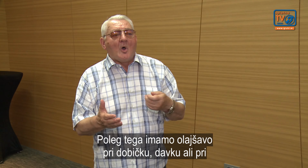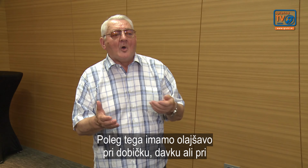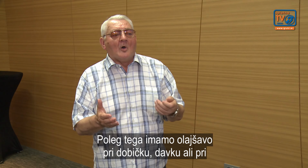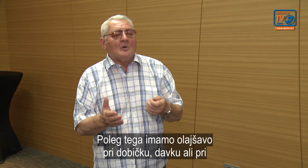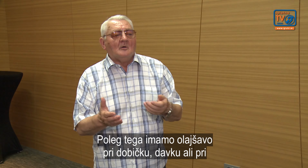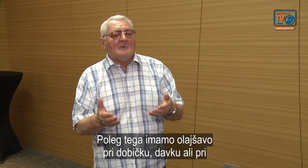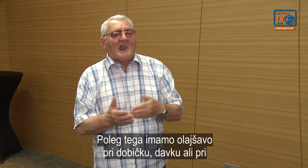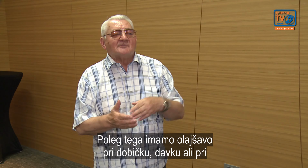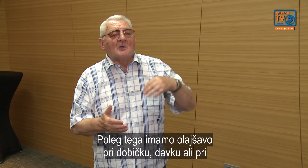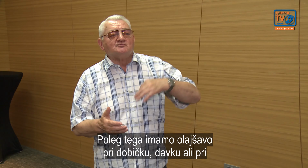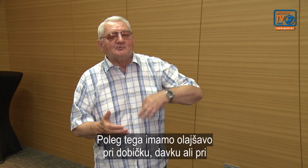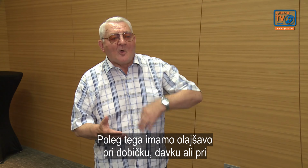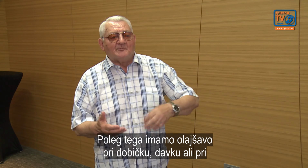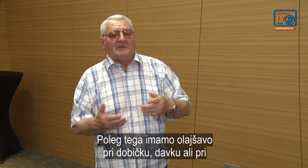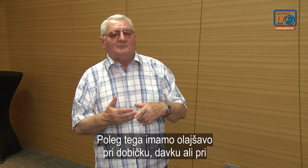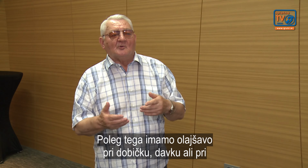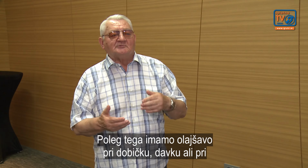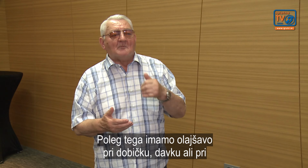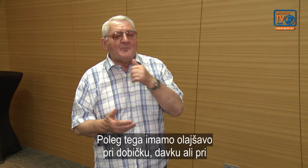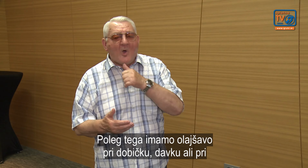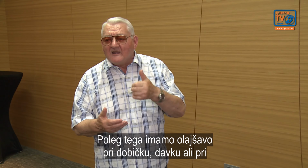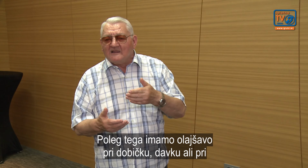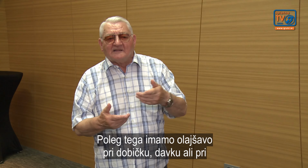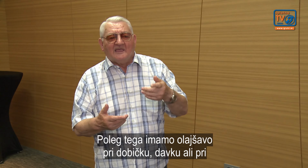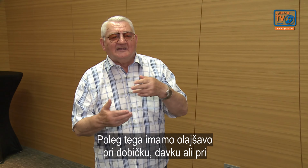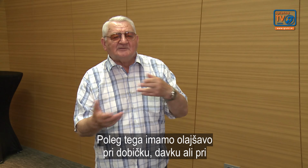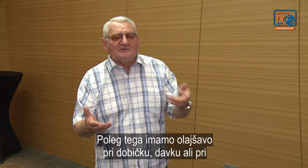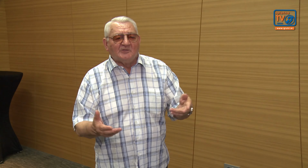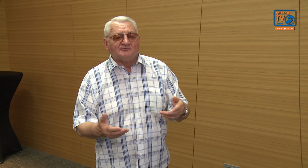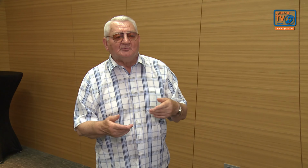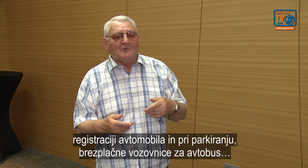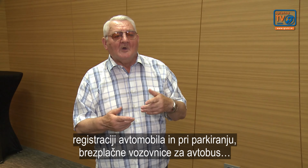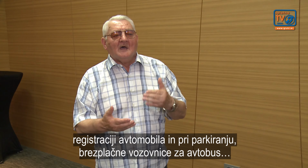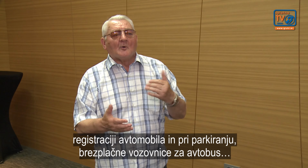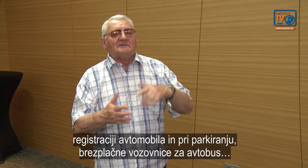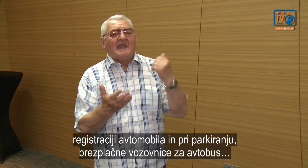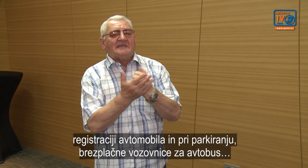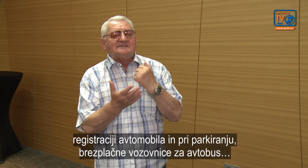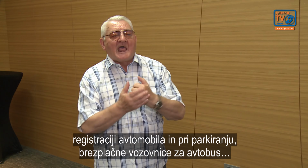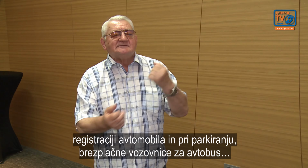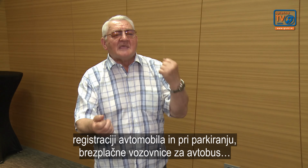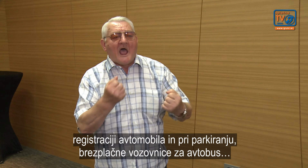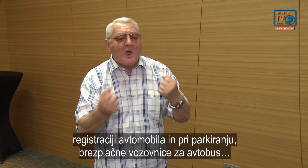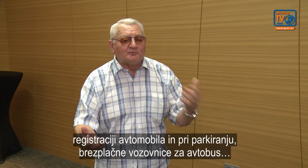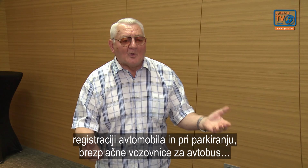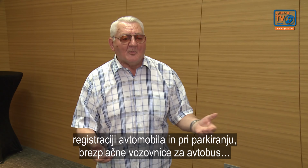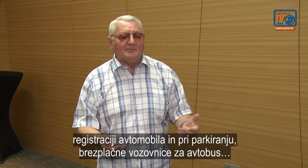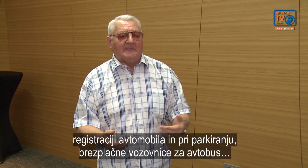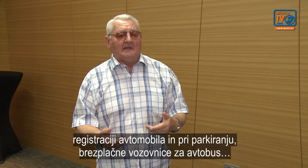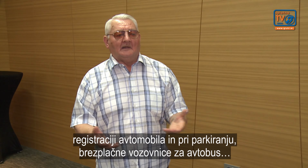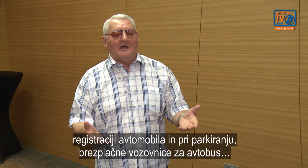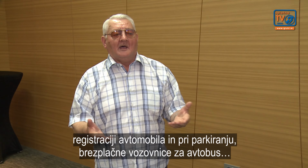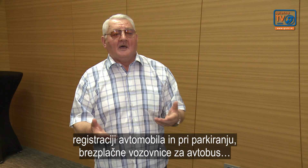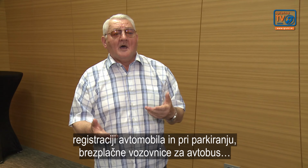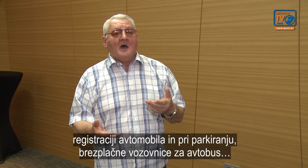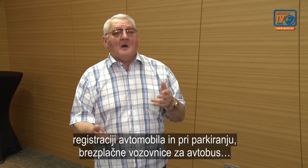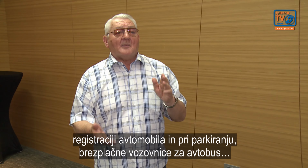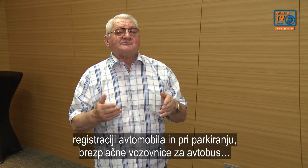olakšica o plaćanju doprinosa, poreza ili slično. Po neki stati